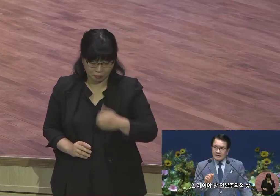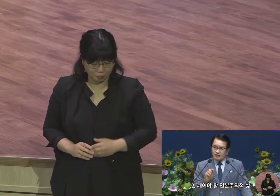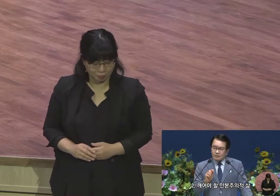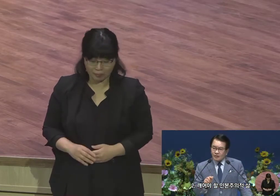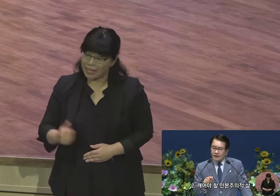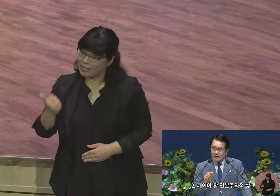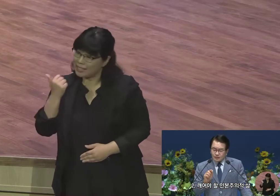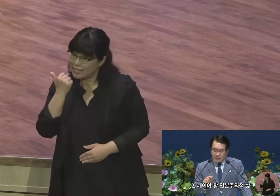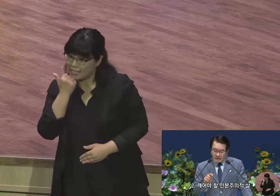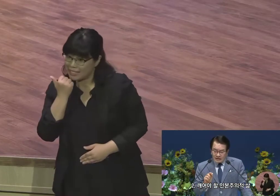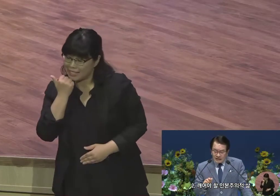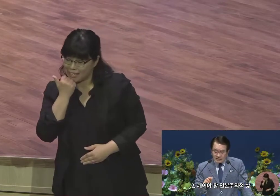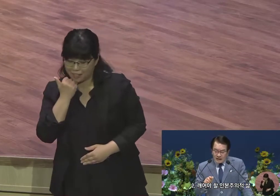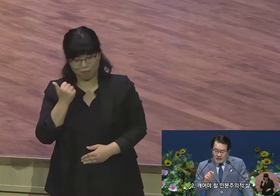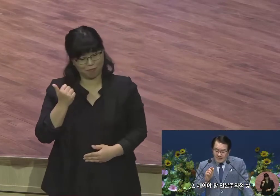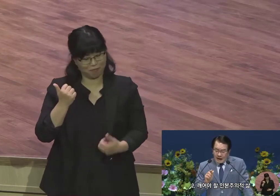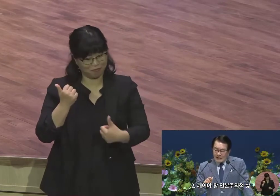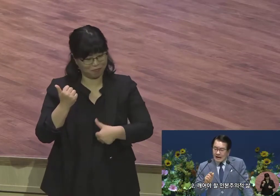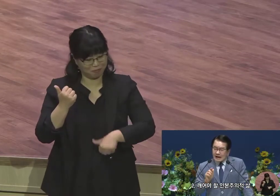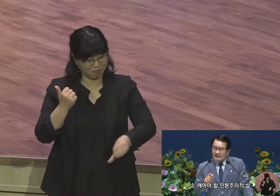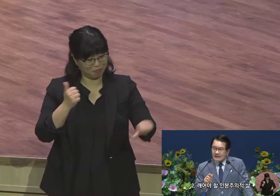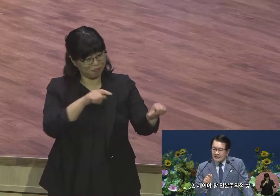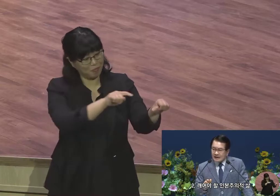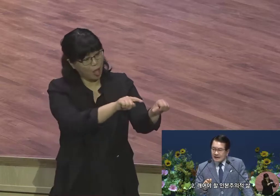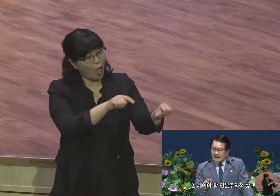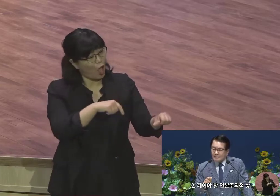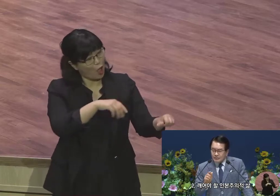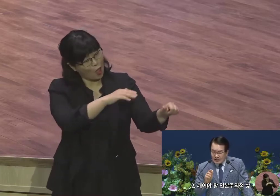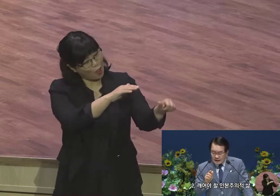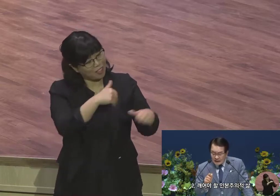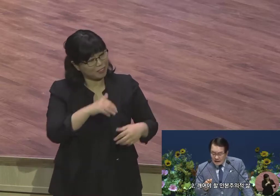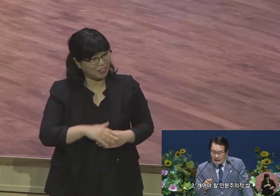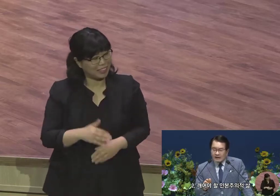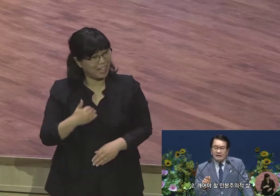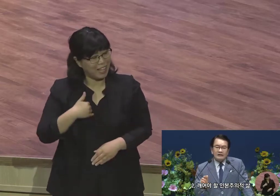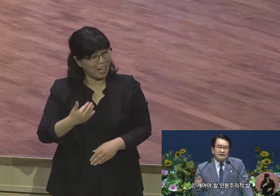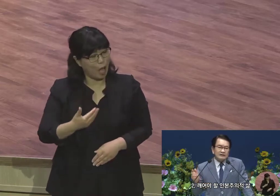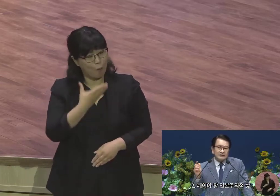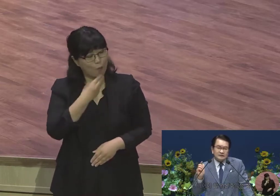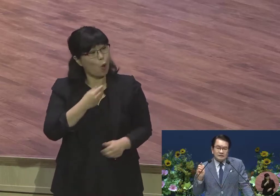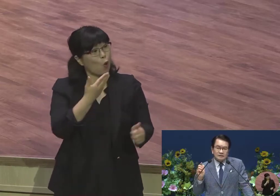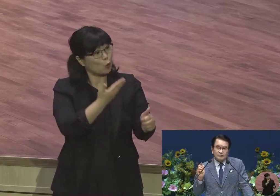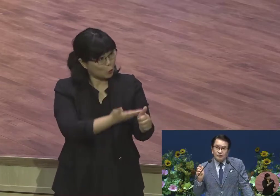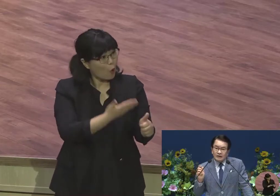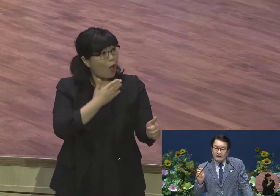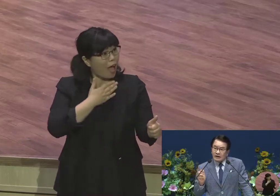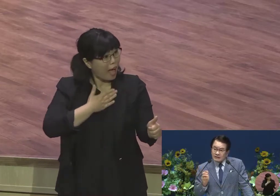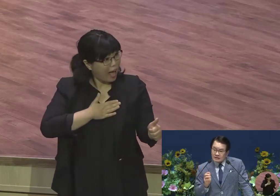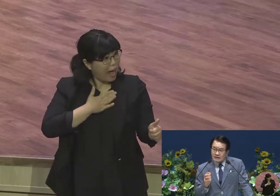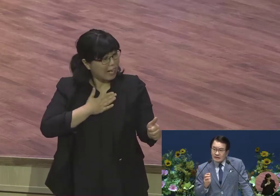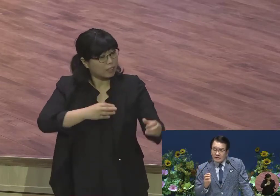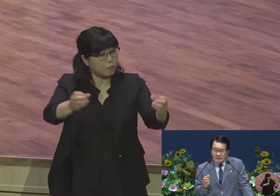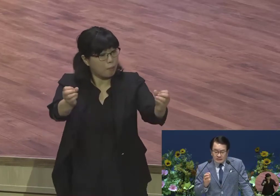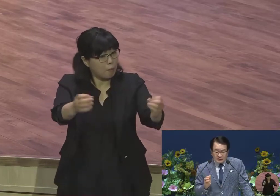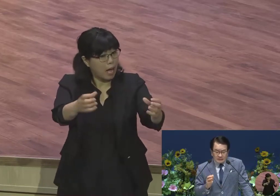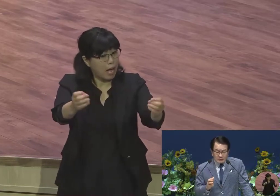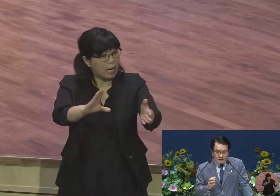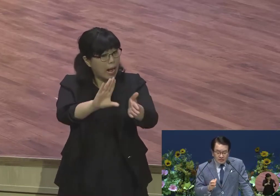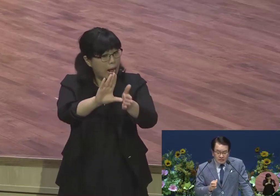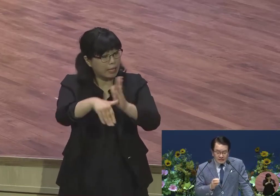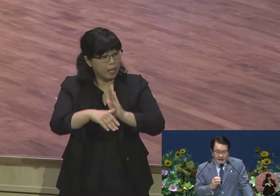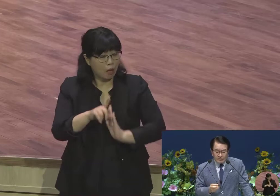장자의 축복을 해주겠다는 말을 할 때에 리버가가 그걸 엿들었어요 부인이니까 듣잖아요